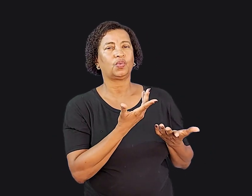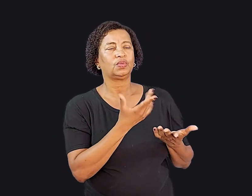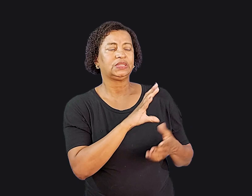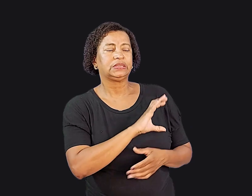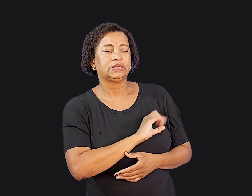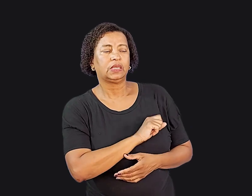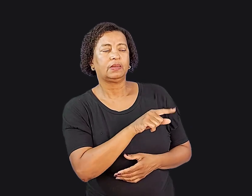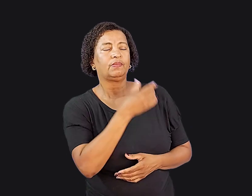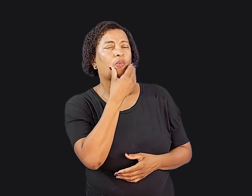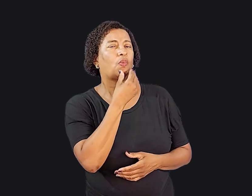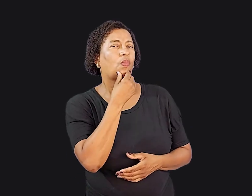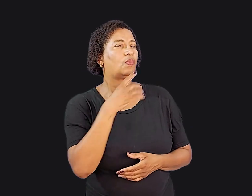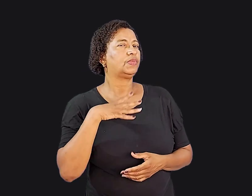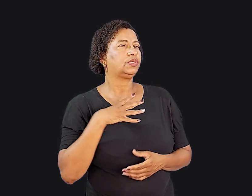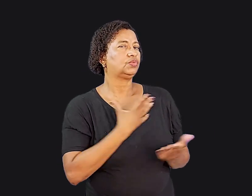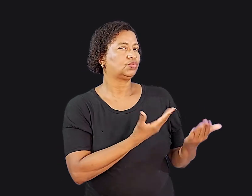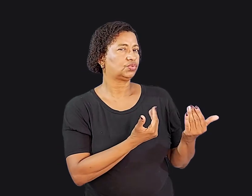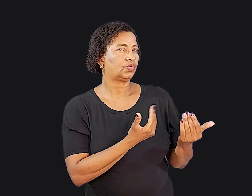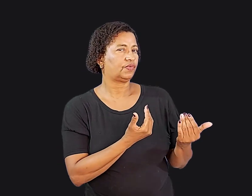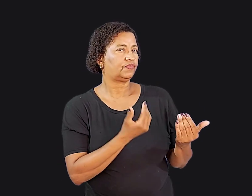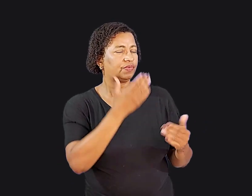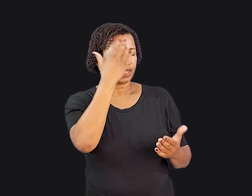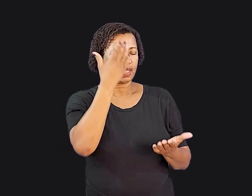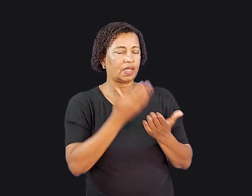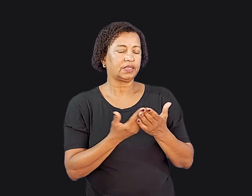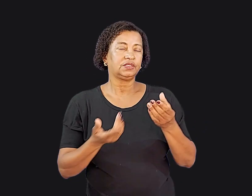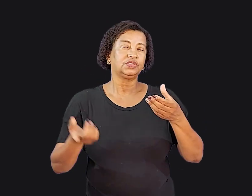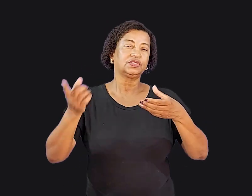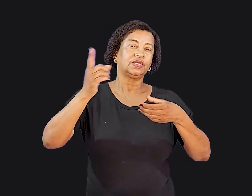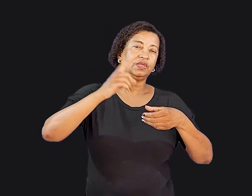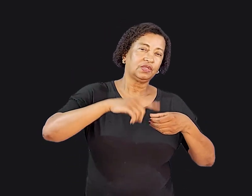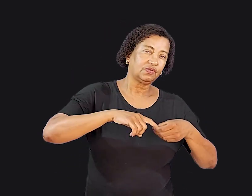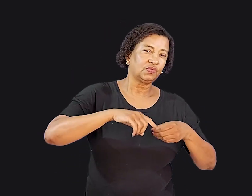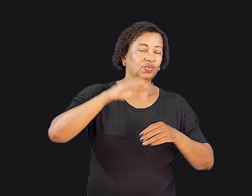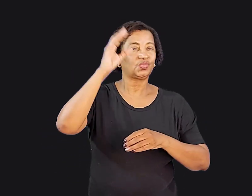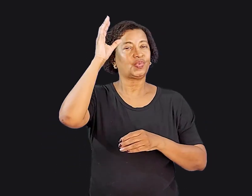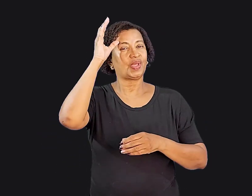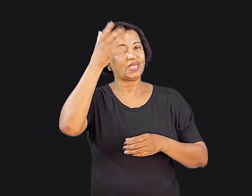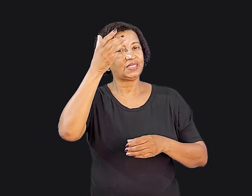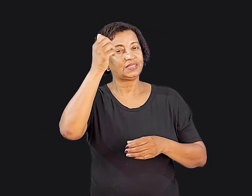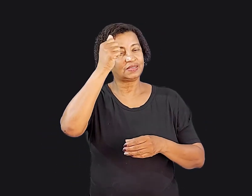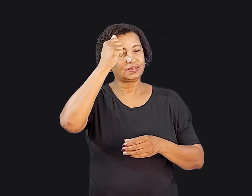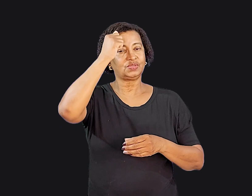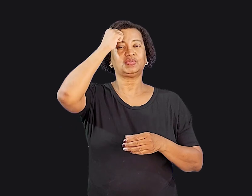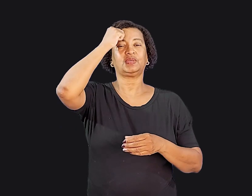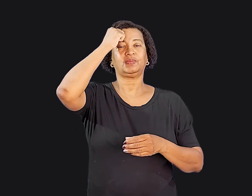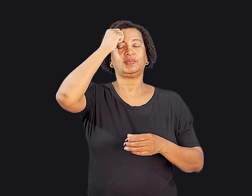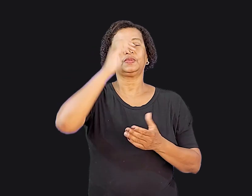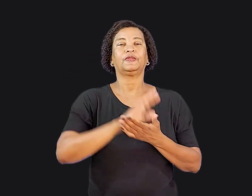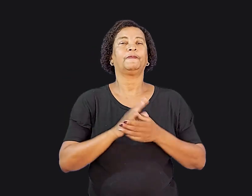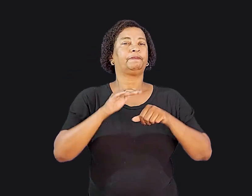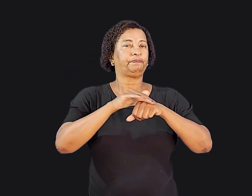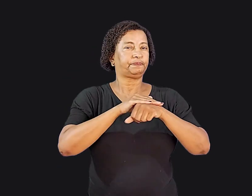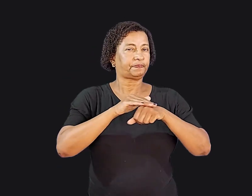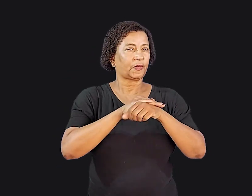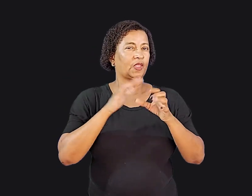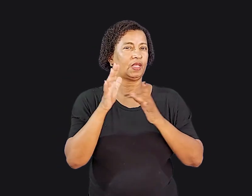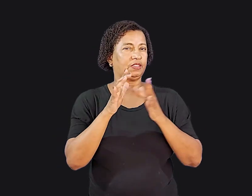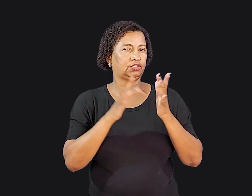o amou? Acredita-se que esse jovem rico voltou e mais tarde decidiu se arrepender. Essa conversa de Jesus com o